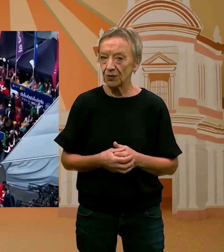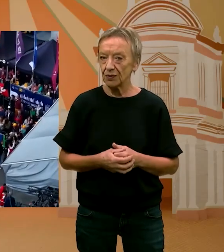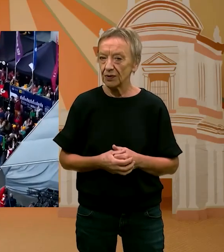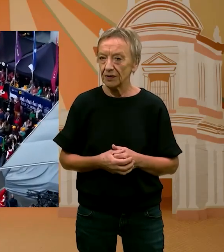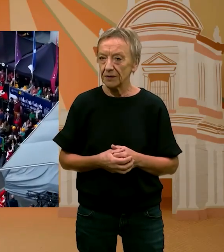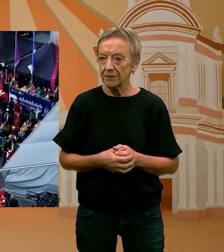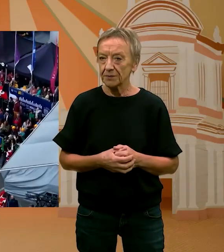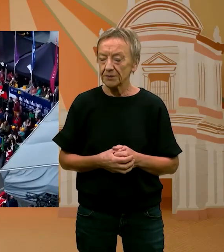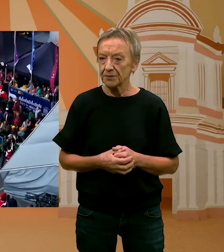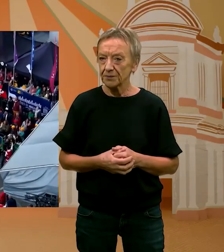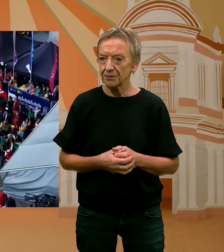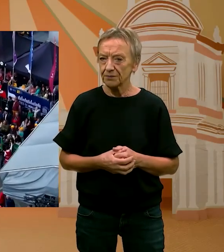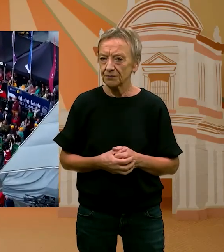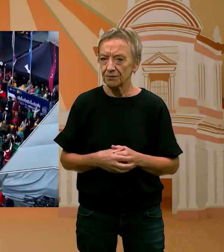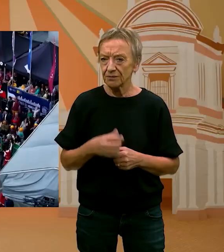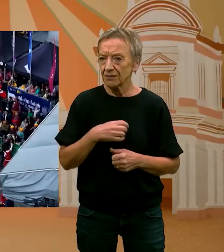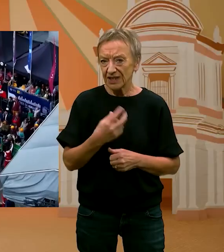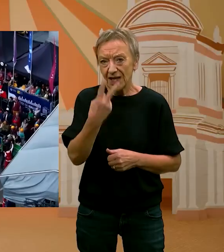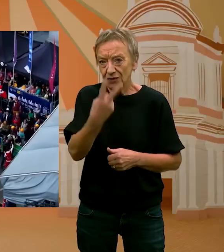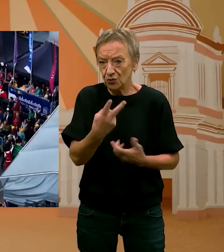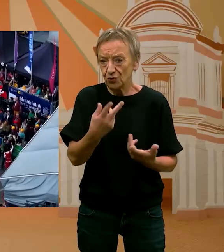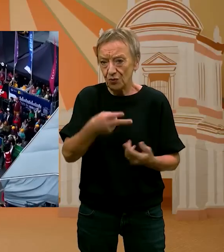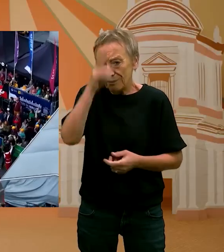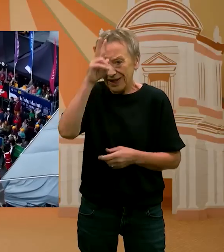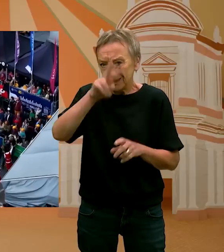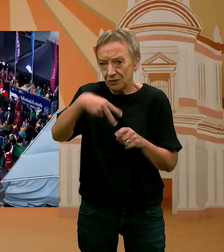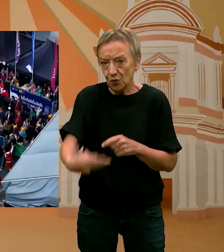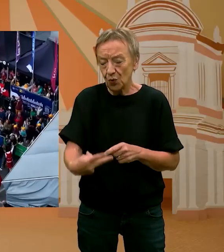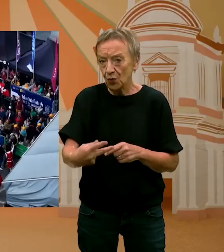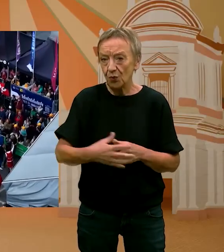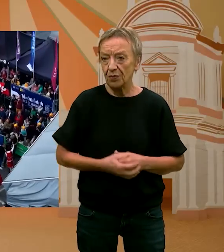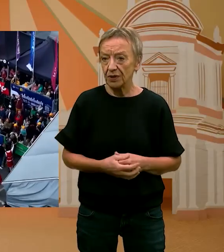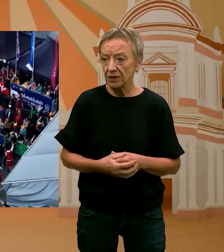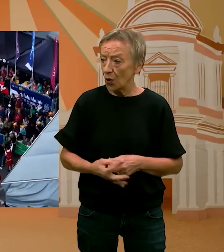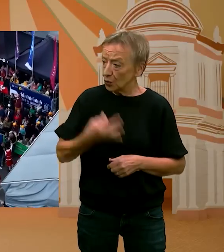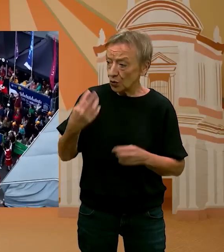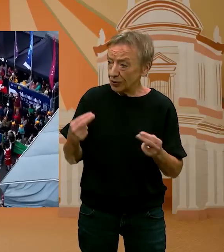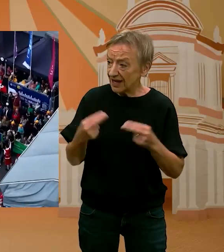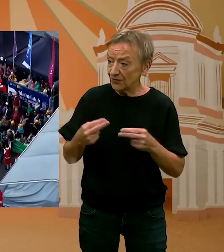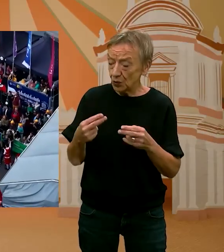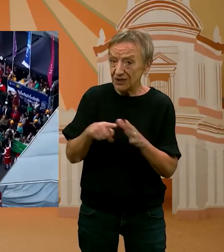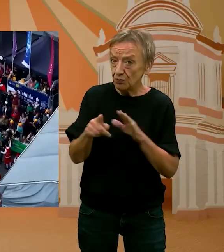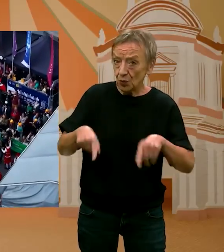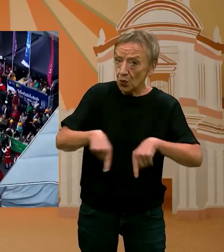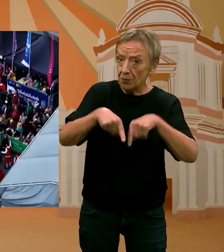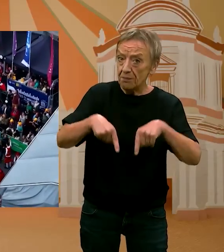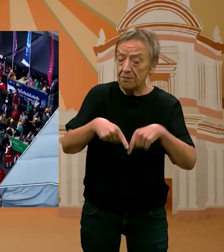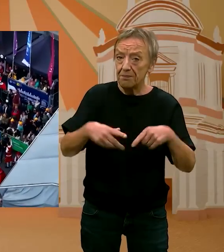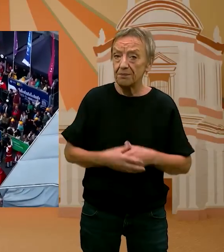chez nous qui sont tombés bêtement au début. C'est quoi, c'est un peu trop de nervosité au début du combat? En fait ces chutes là elles m'ont